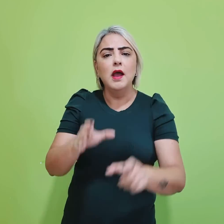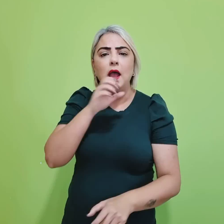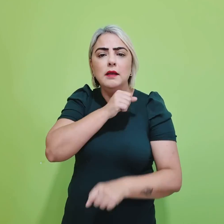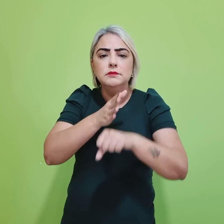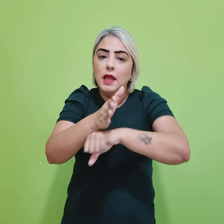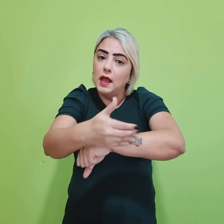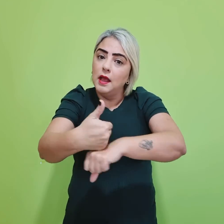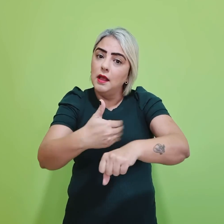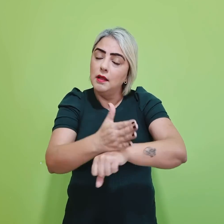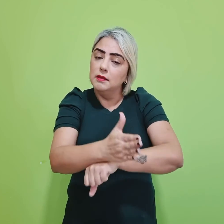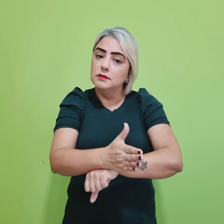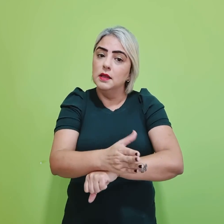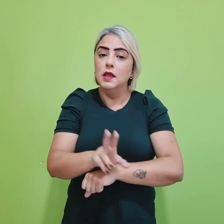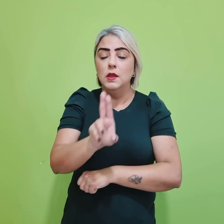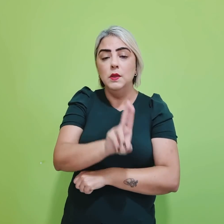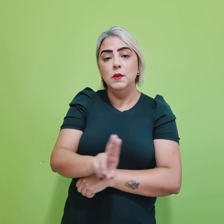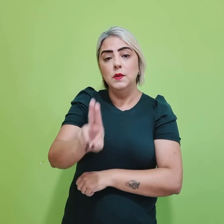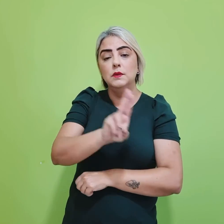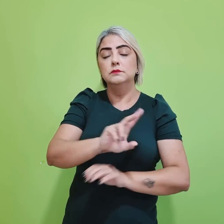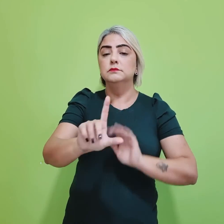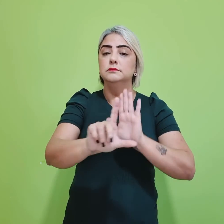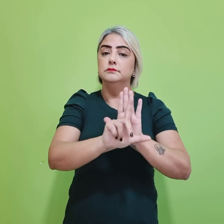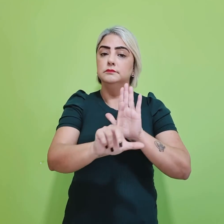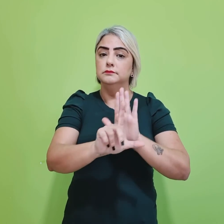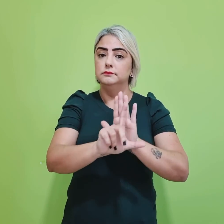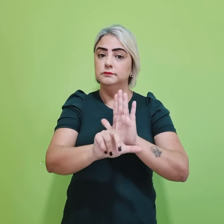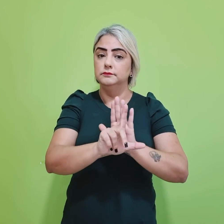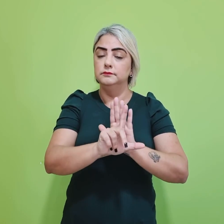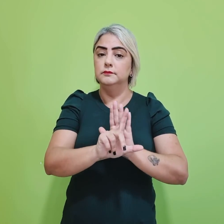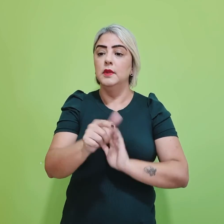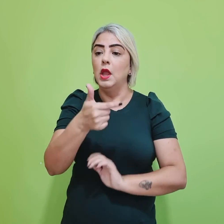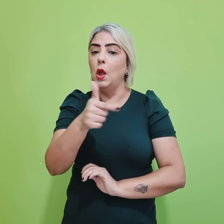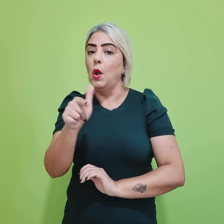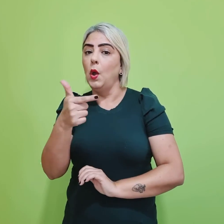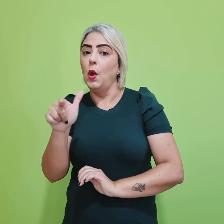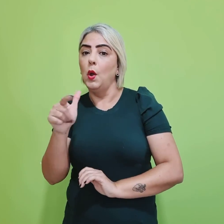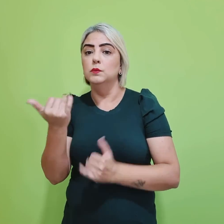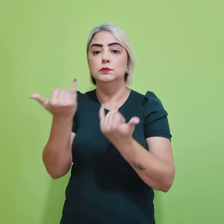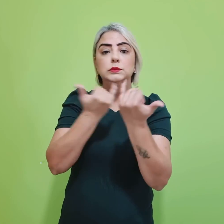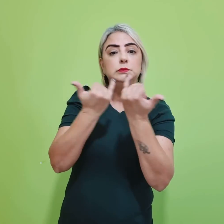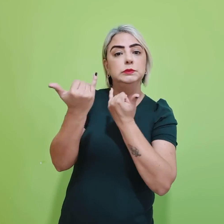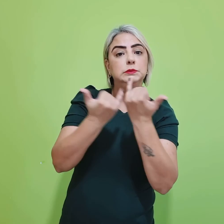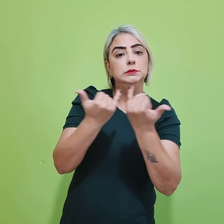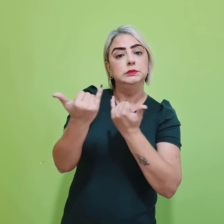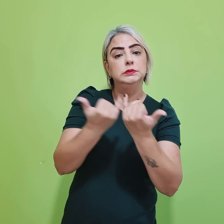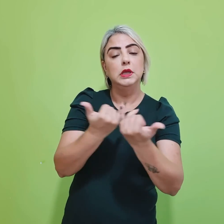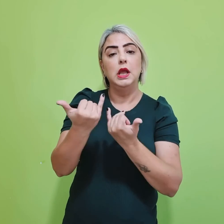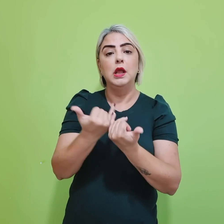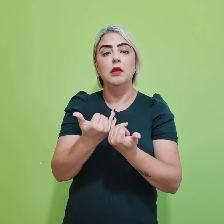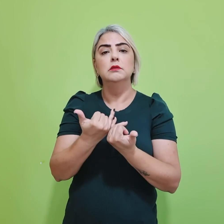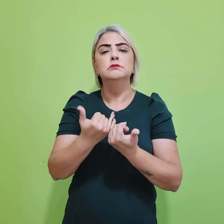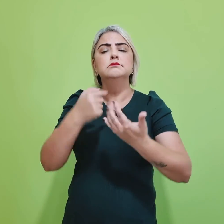de acesso e uso da legislação e outras informações sobre as